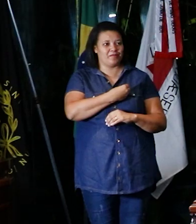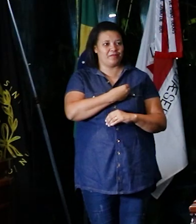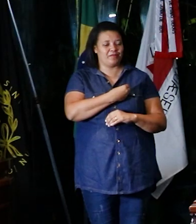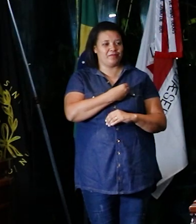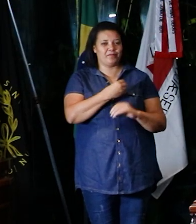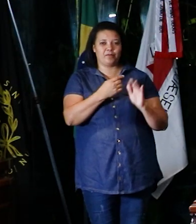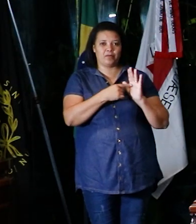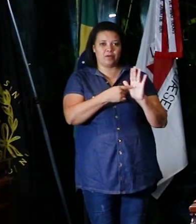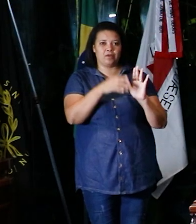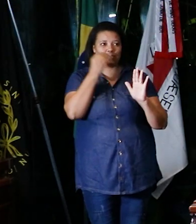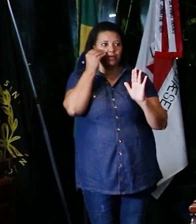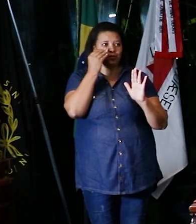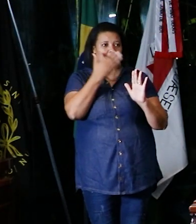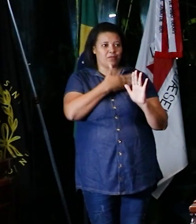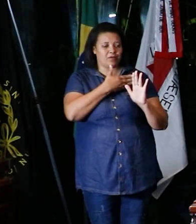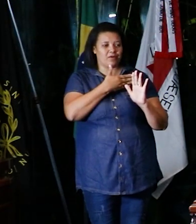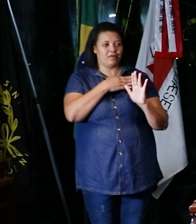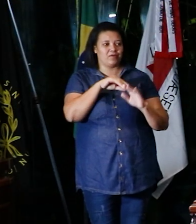Drummond de Andrade.